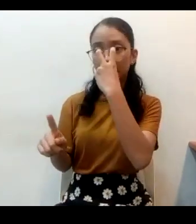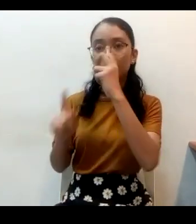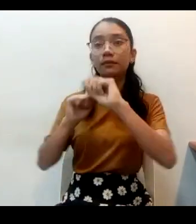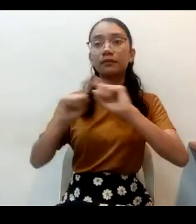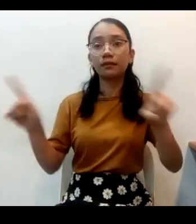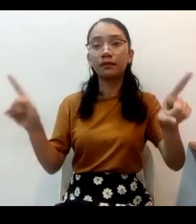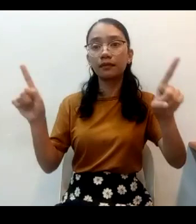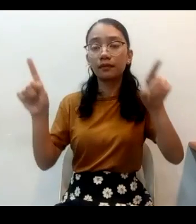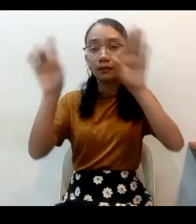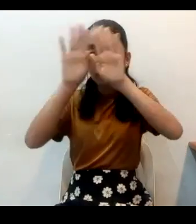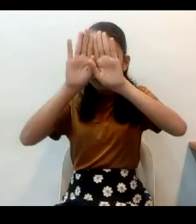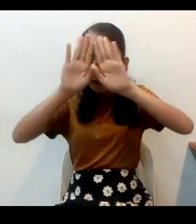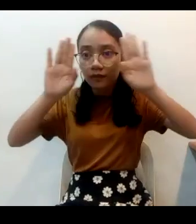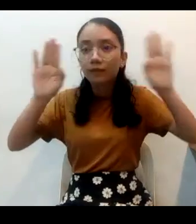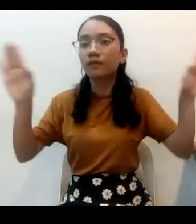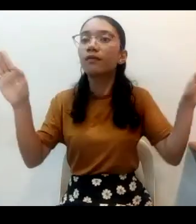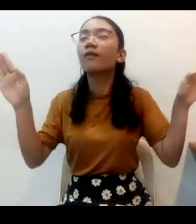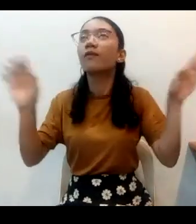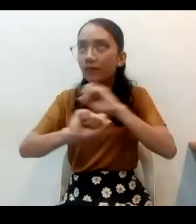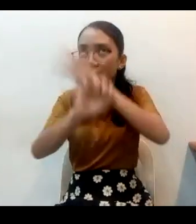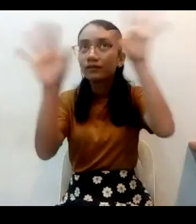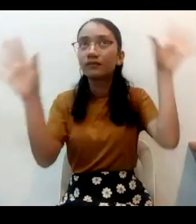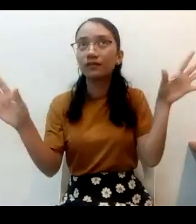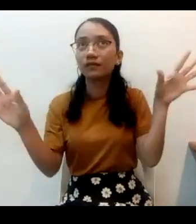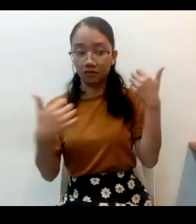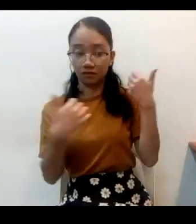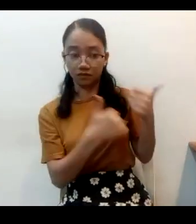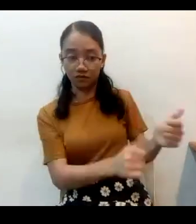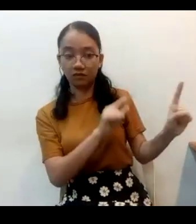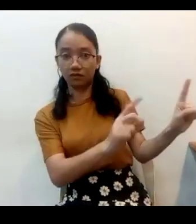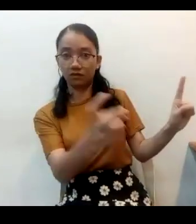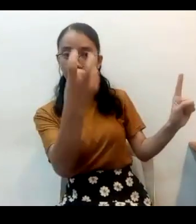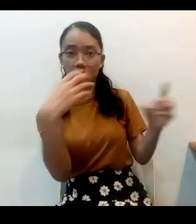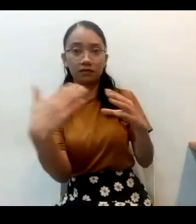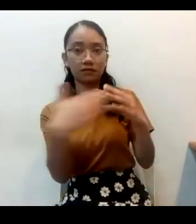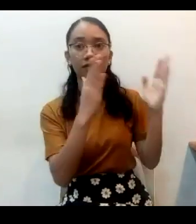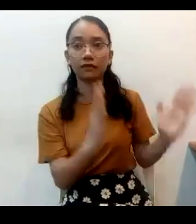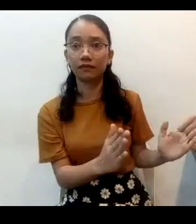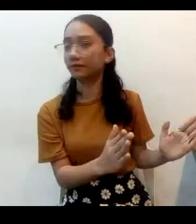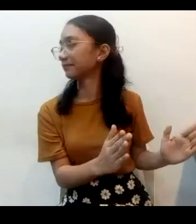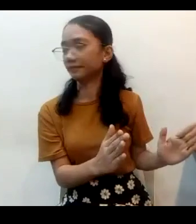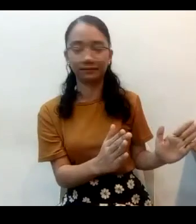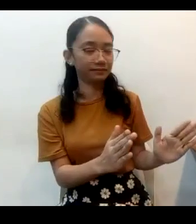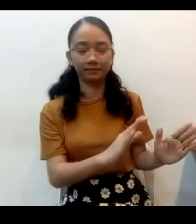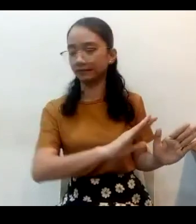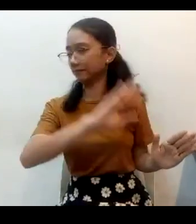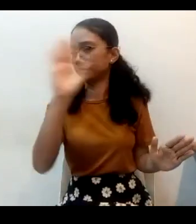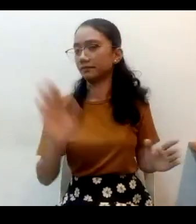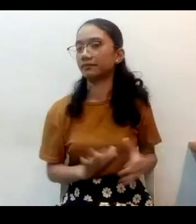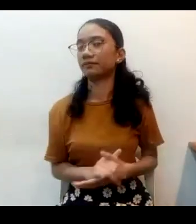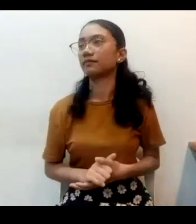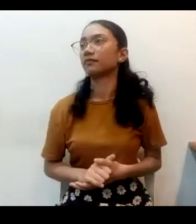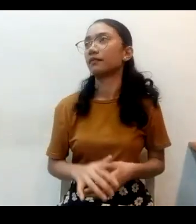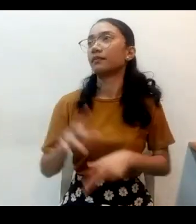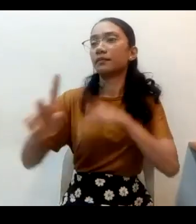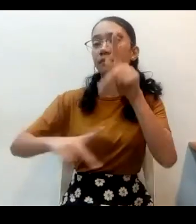this blind leader. Ngayon, yung bulag po na nabuksan yung kanyang mata, ay hindi po susunod sa bulag na taga-akay. So those who open